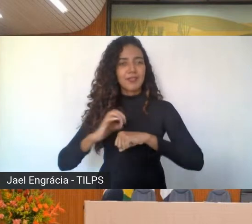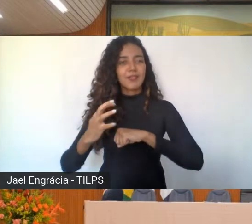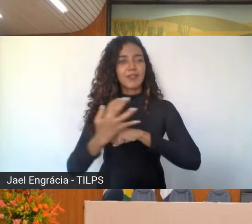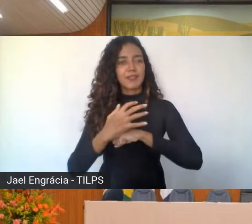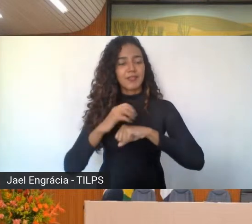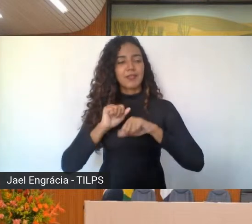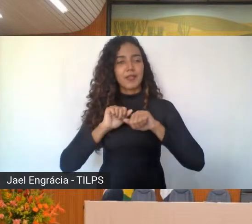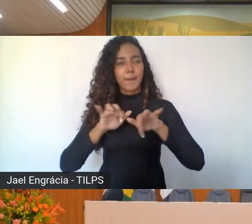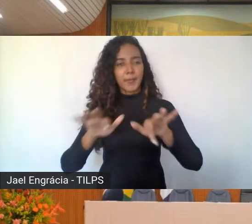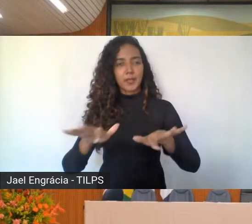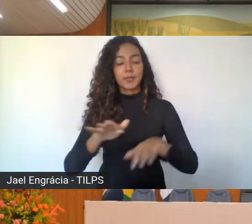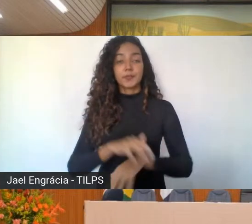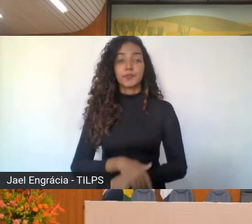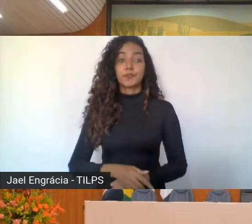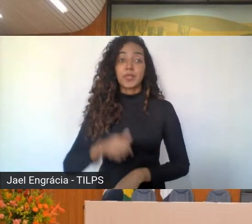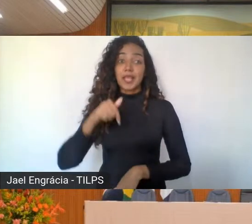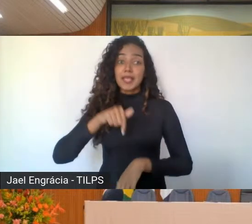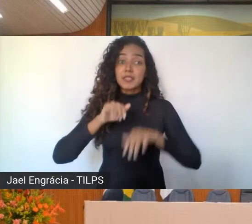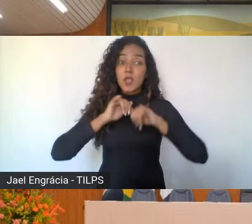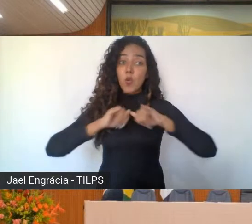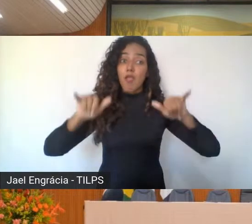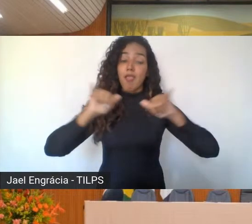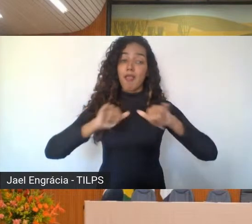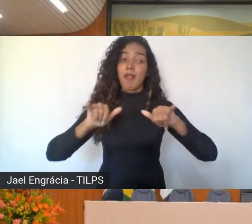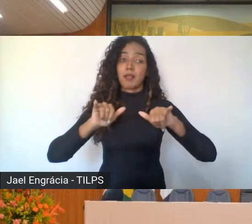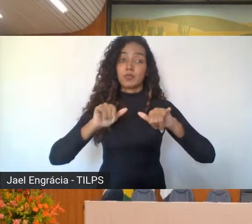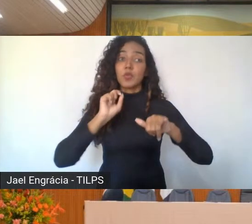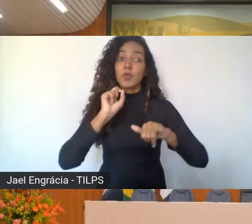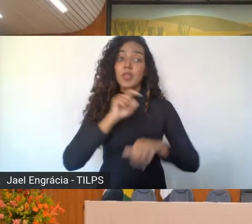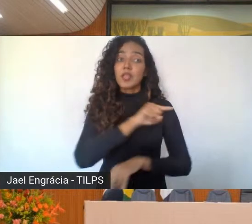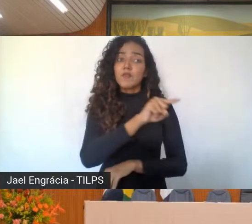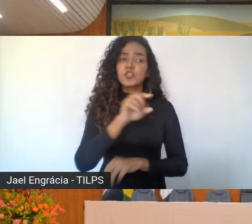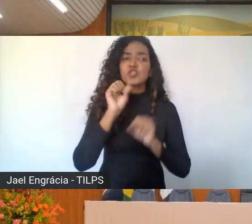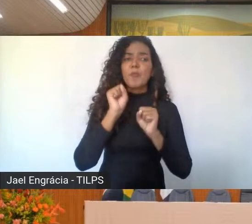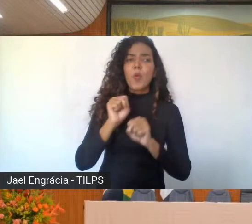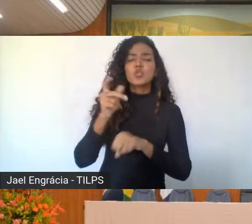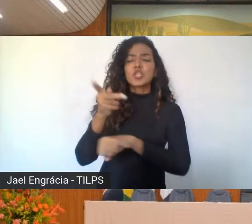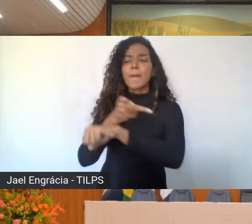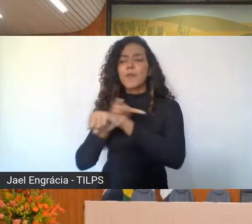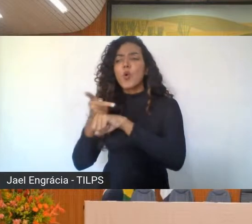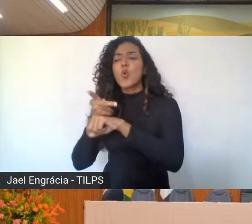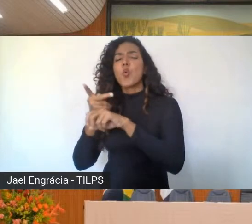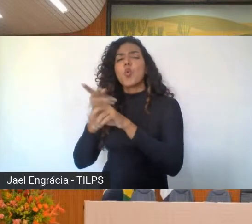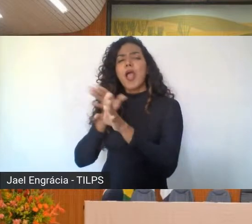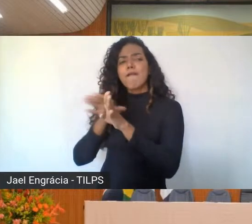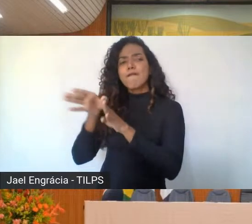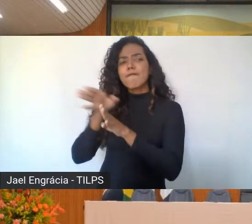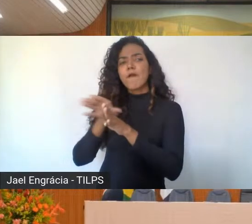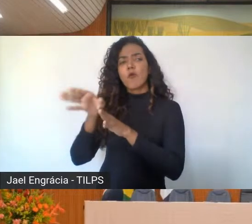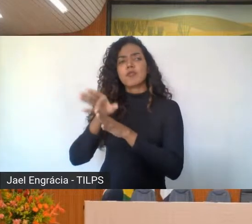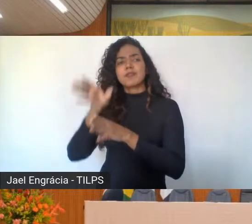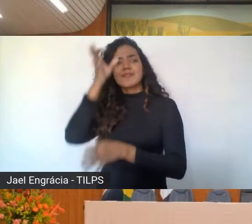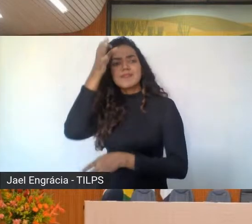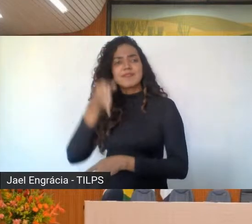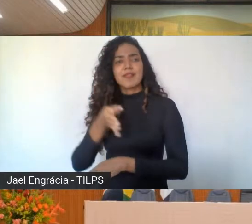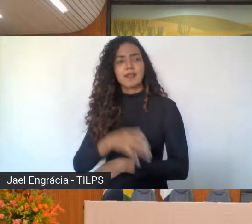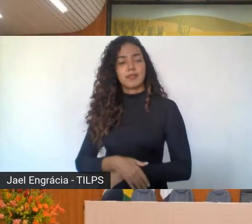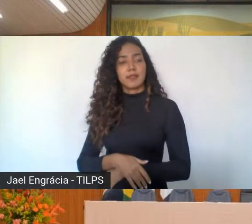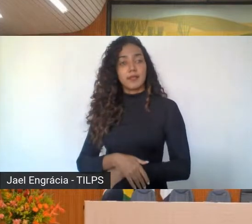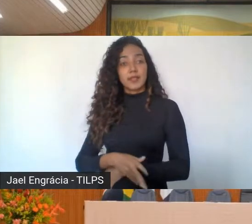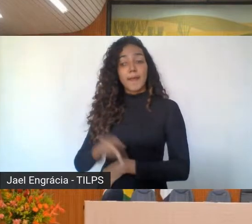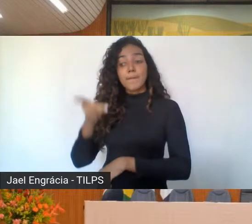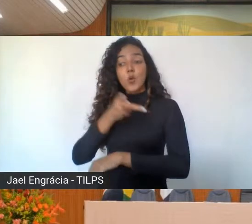informar direito, buscar as informações corretas, buscar o respaldo da ciência. Vocês estão entrando numa universidade